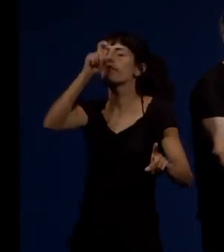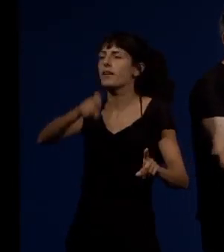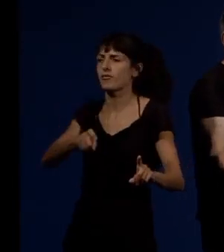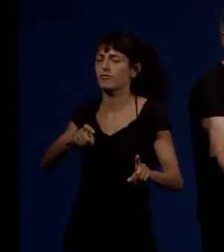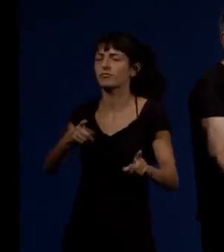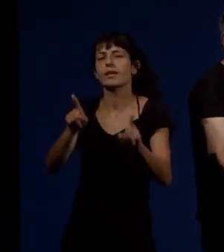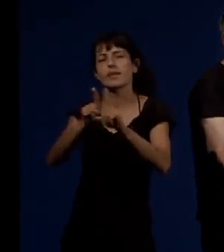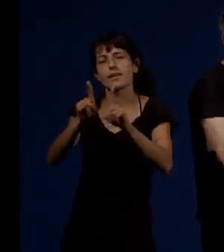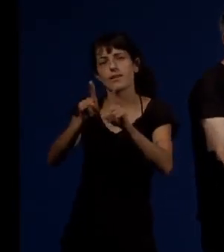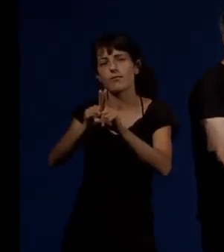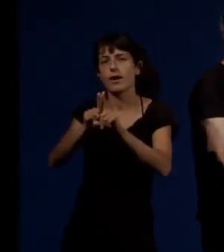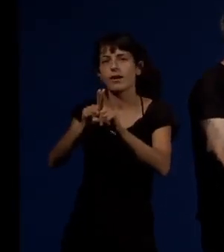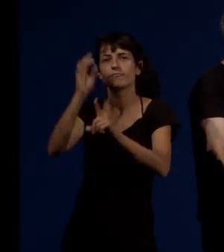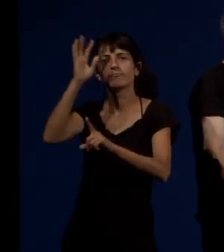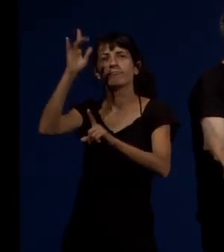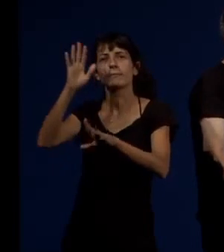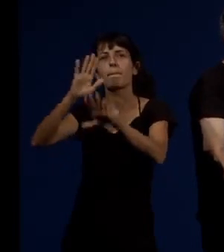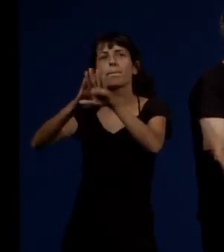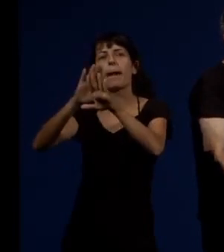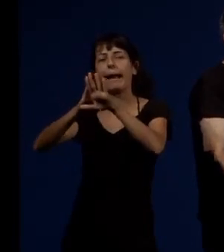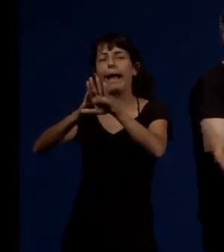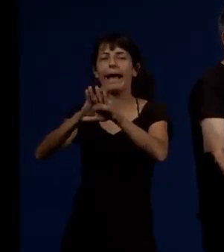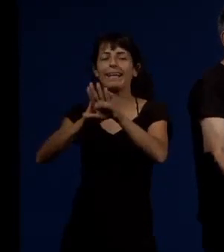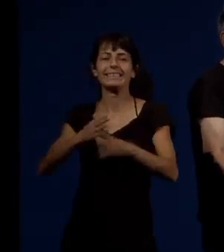da sanidade galega. E máis aquí,